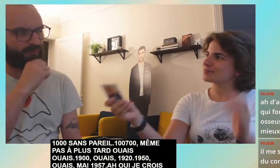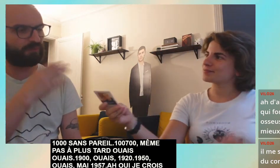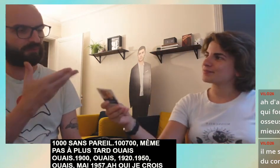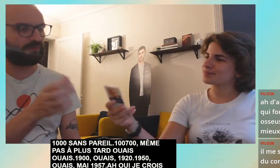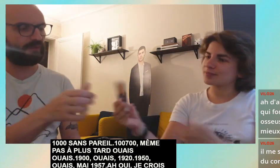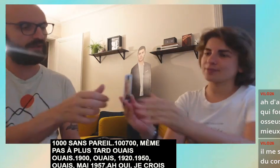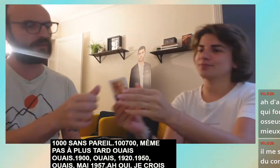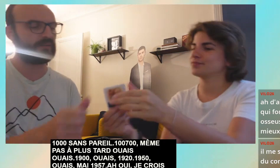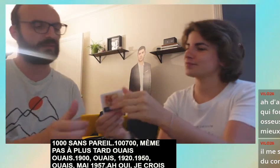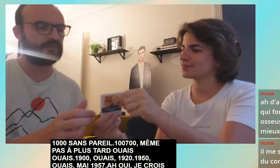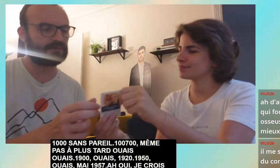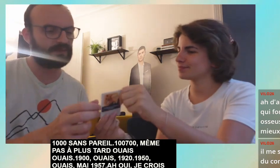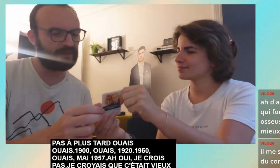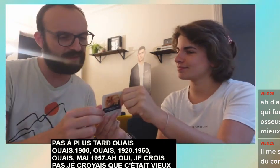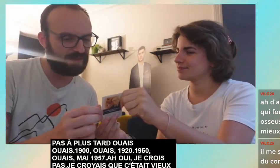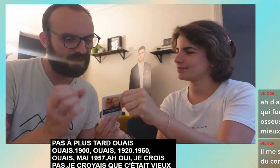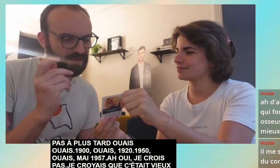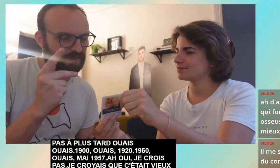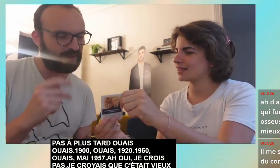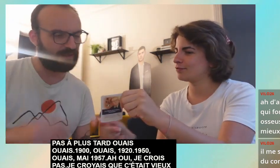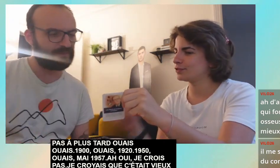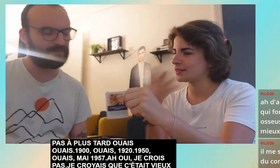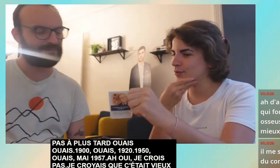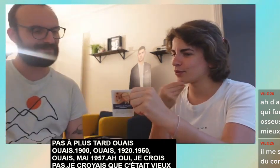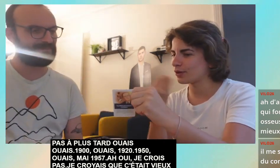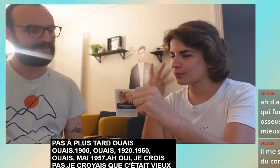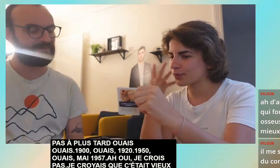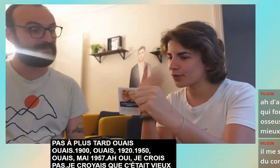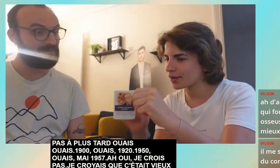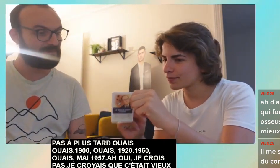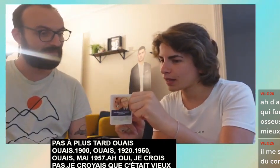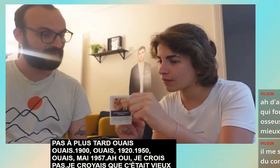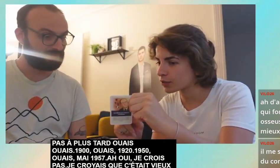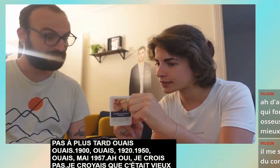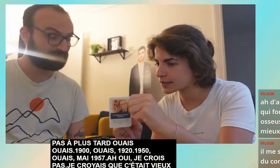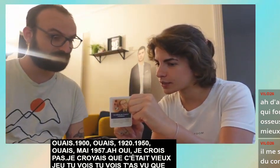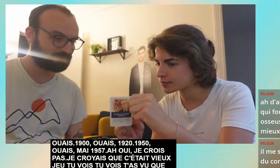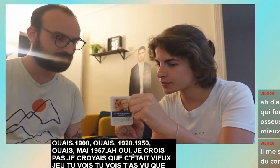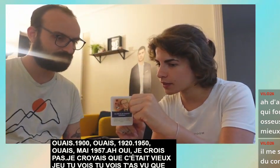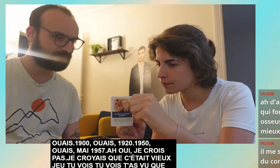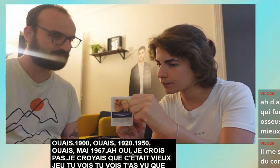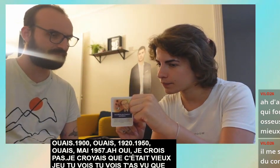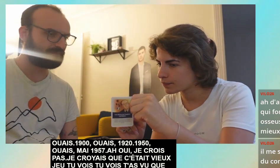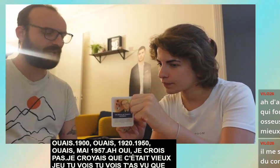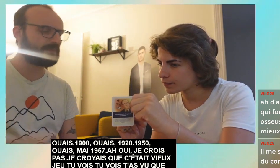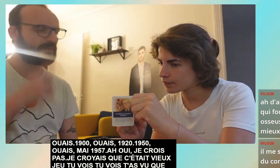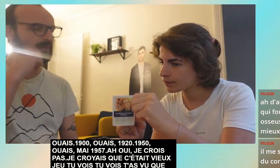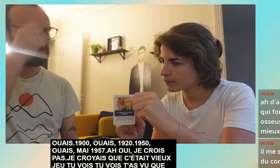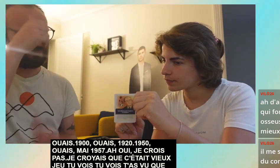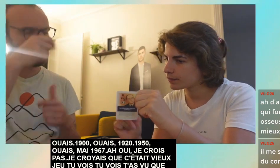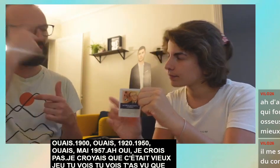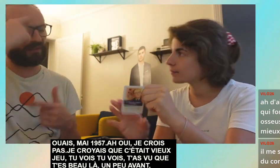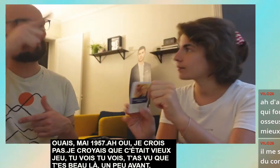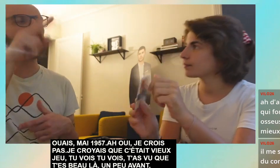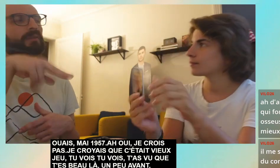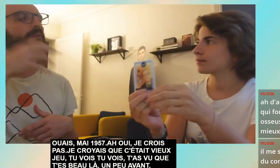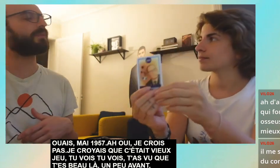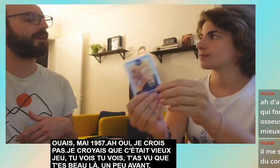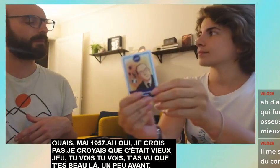vieux, tu vois. Tu vois. T'as vu, c'est beau l'implant là. Avant, t'étais comme ça. Ouais, parce que moi, je pensais vraiment aux implants